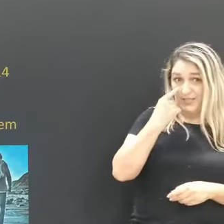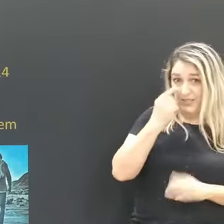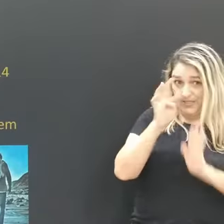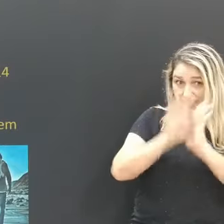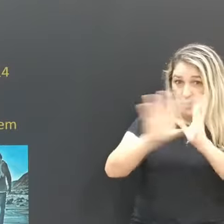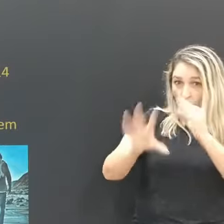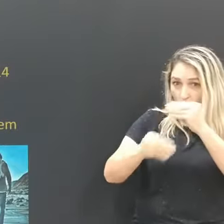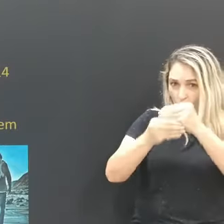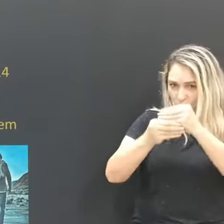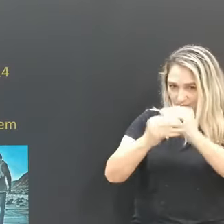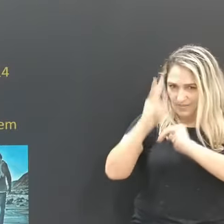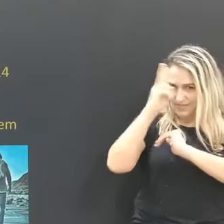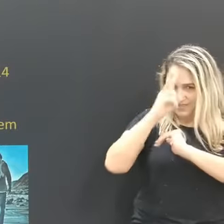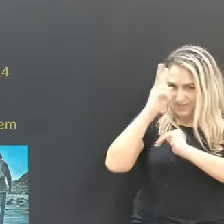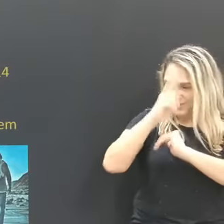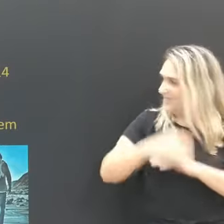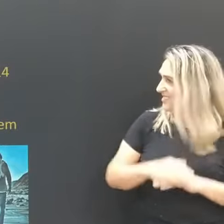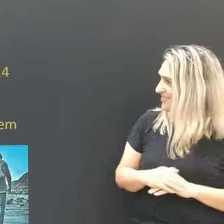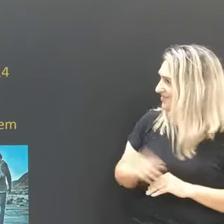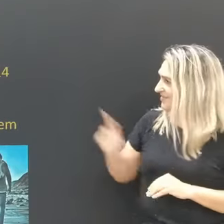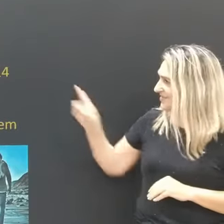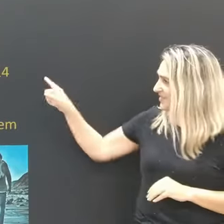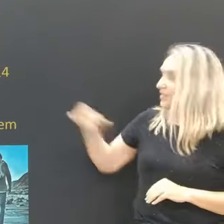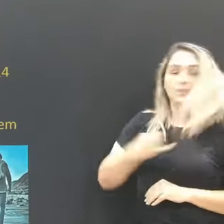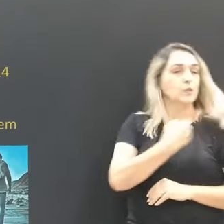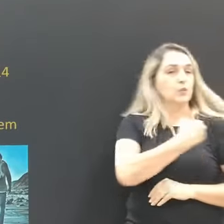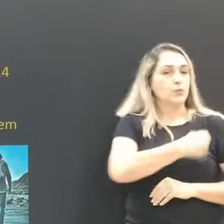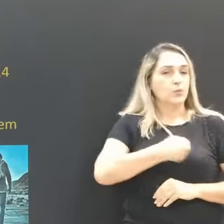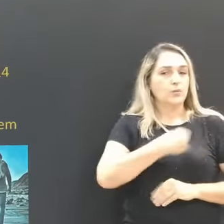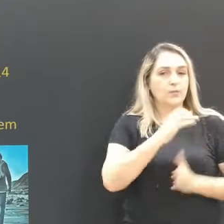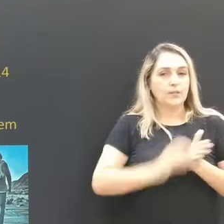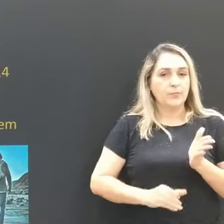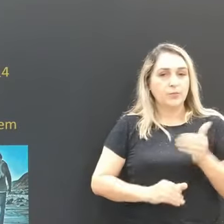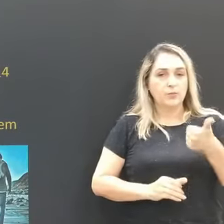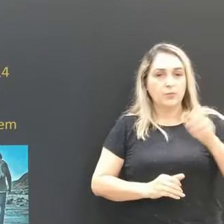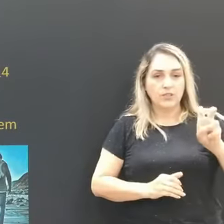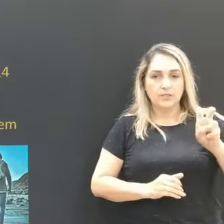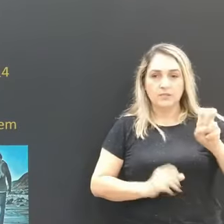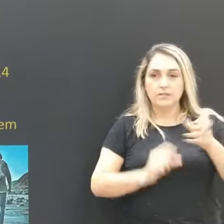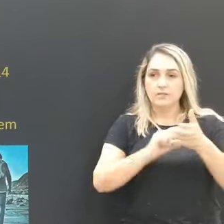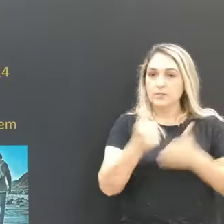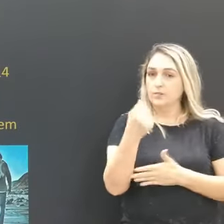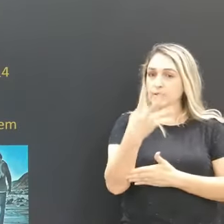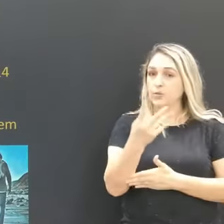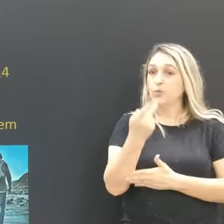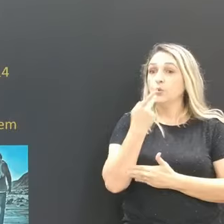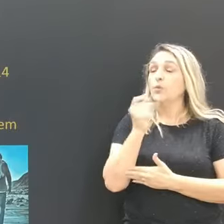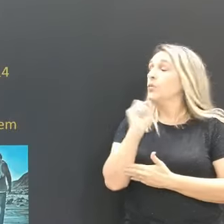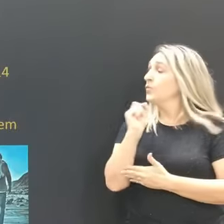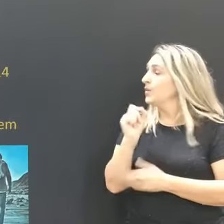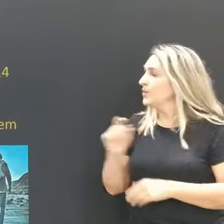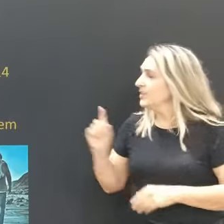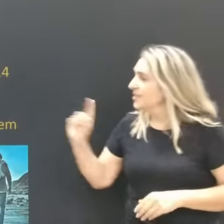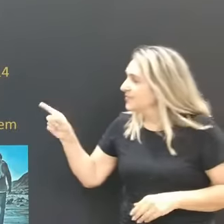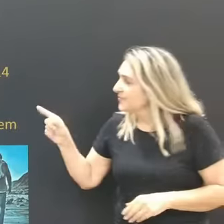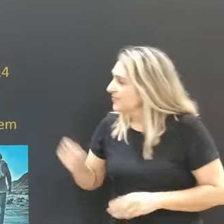Olha só, vou fazer um resumo aqui de João, capítulo 15, versículo 14, que diz o quê?